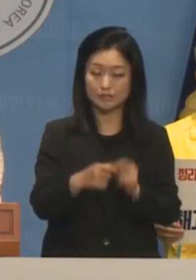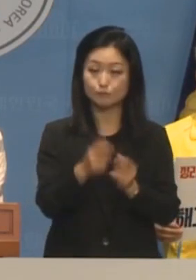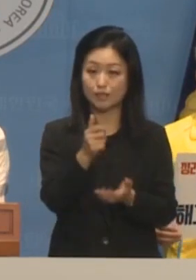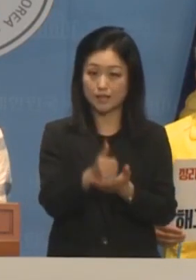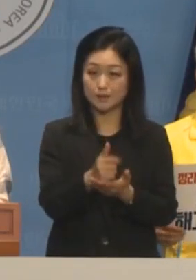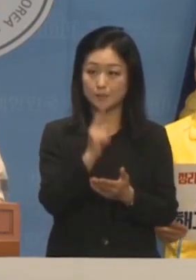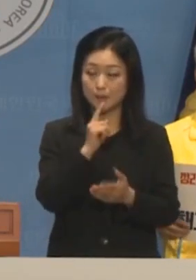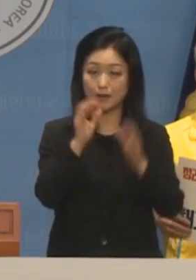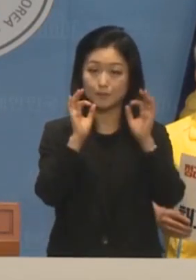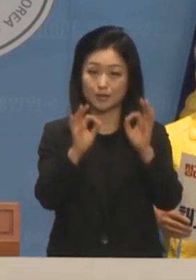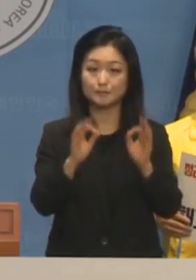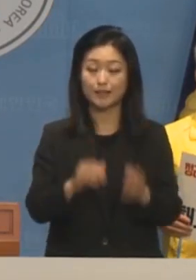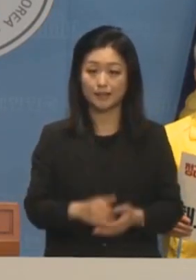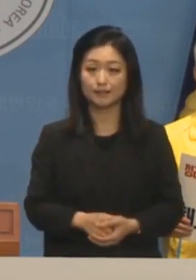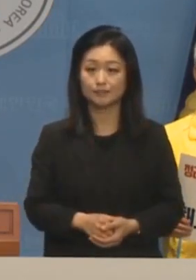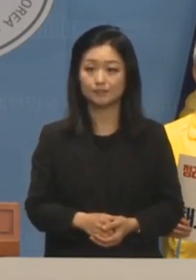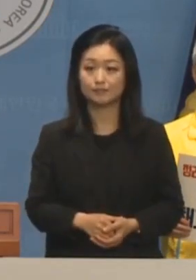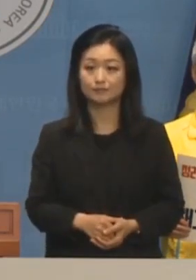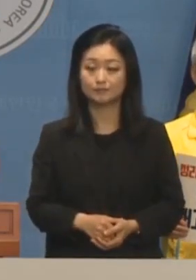듣겠습니다.